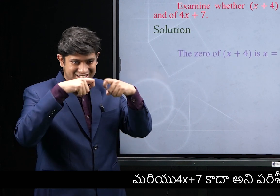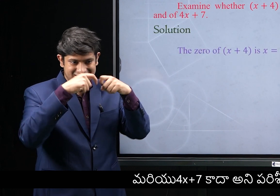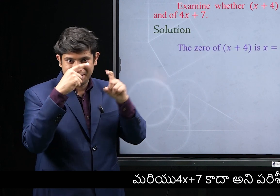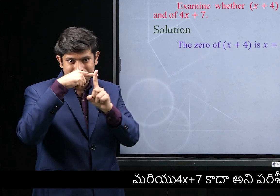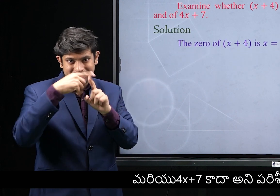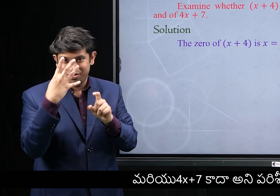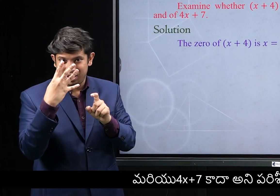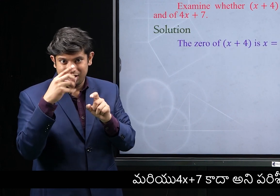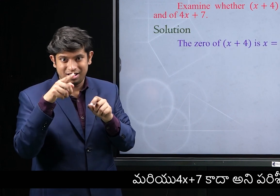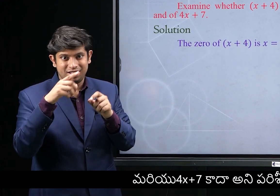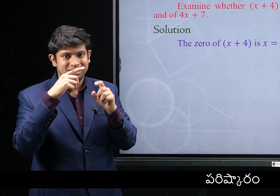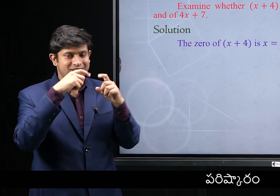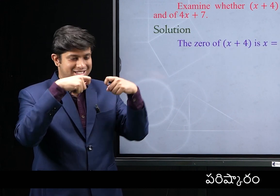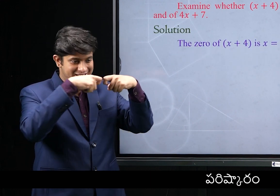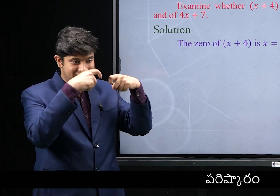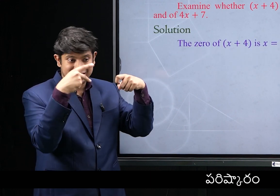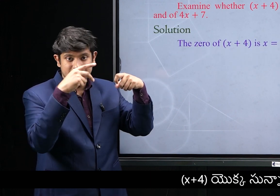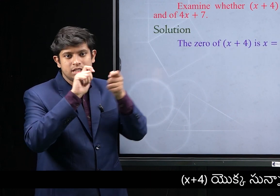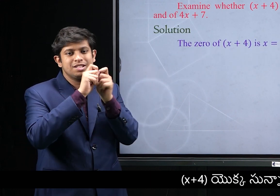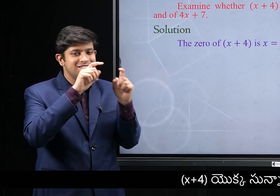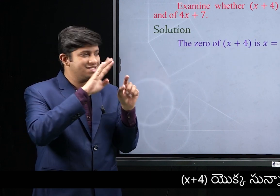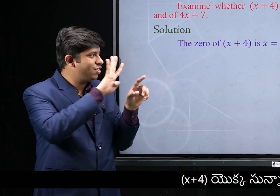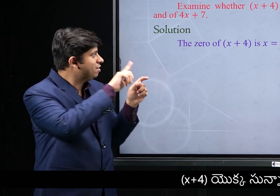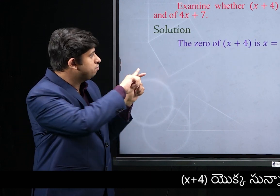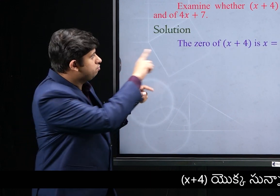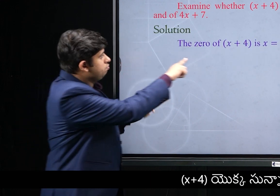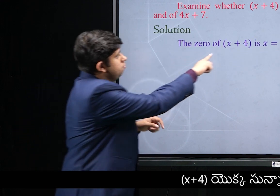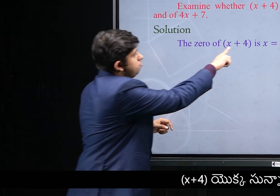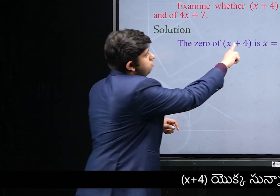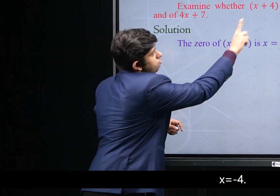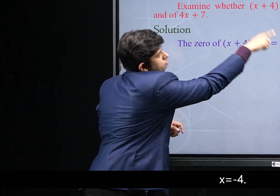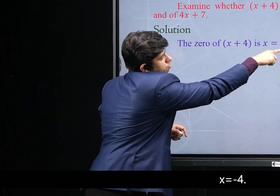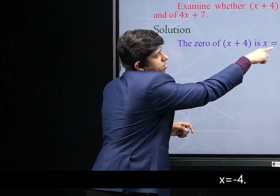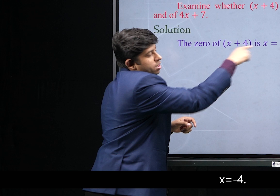అని పరిశీలించండి. పరిష్కారం: x ప్లస్ 4 యొక్క 0 x -4